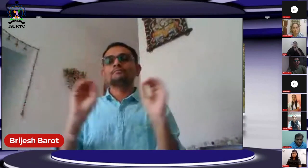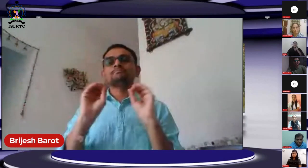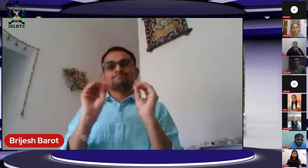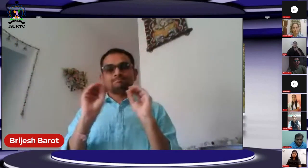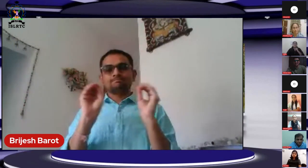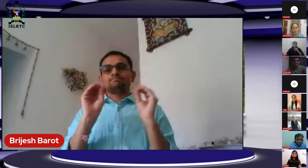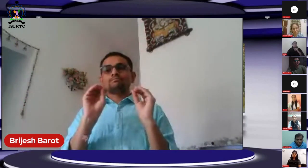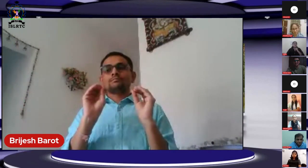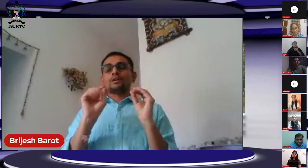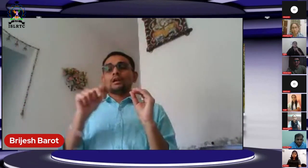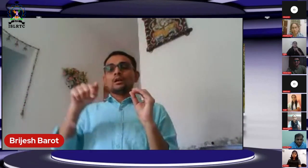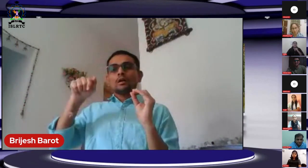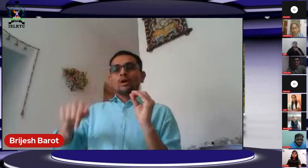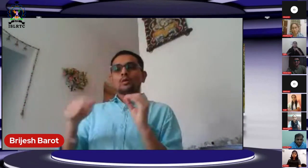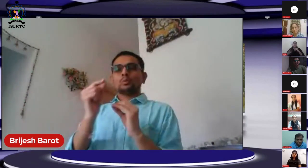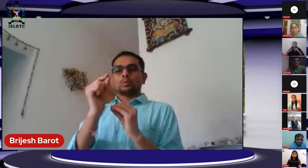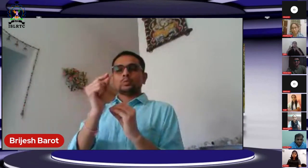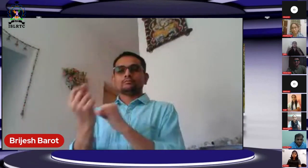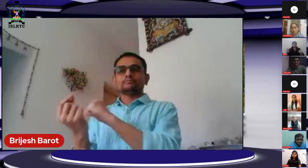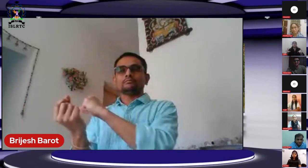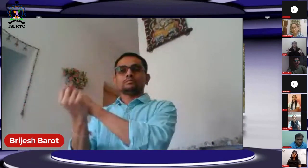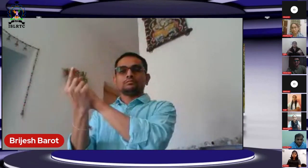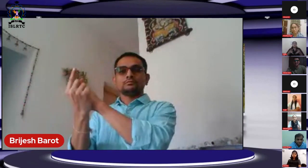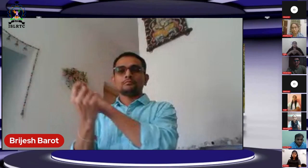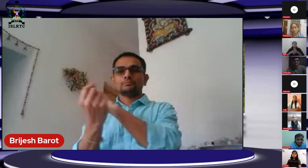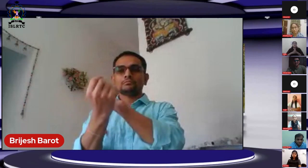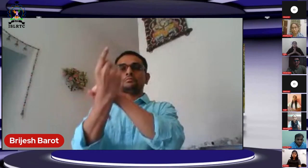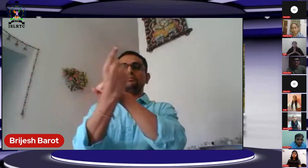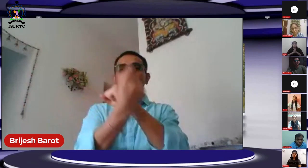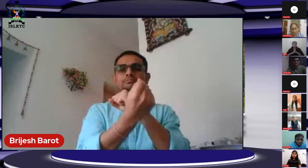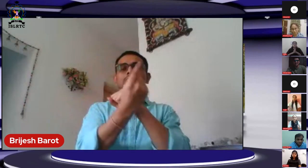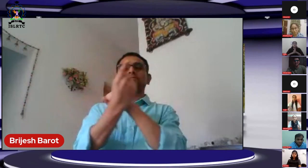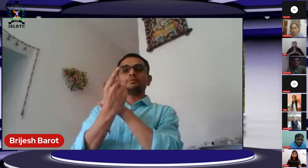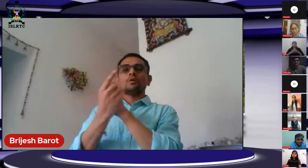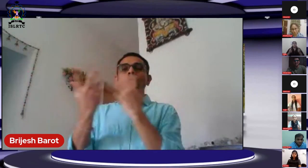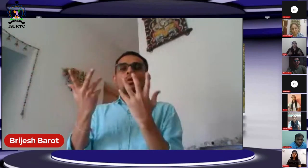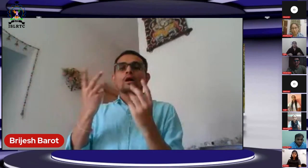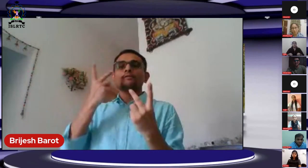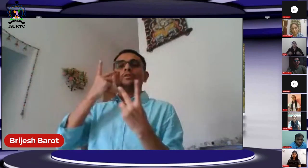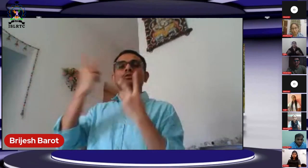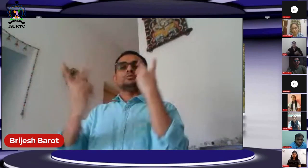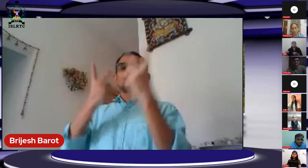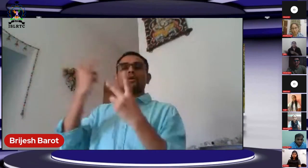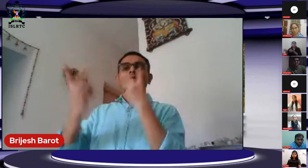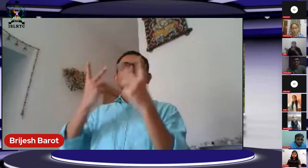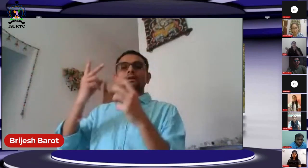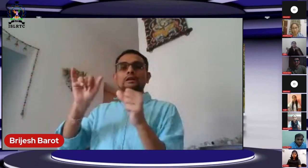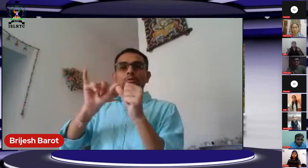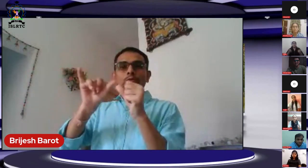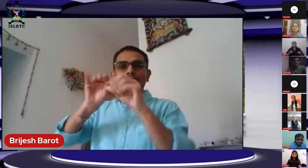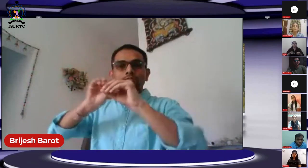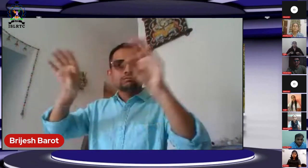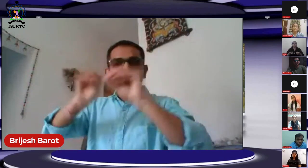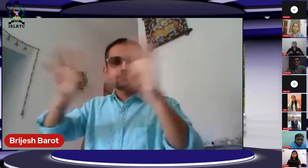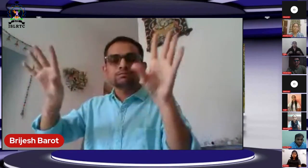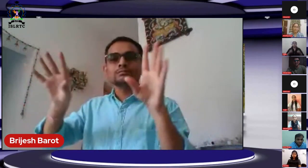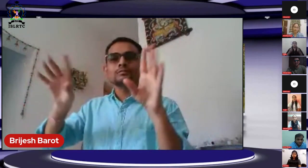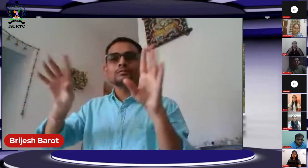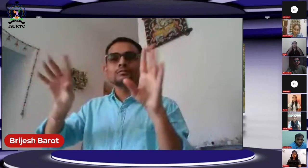भी अवेयरनेस नहीं मिली थी क्योंकि फुली एक्सेसिबिलिटी नहीं थी। अभी जैसे थोड़ा बहुत देखा देखा जगह पे होने लगा कि जैसे हम विजुअली